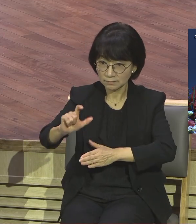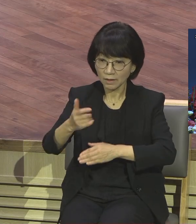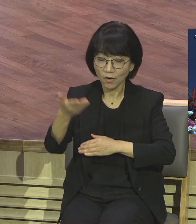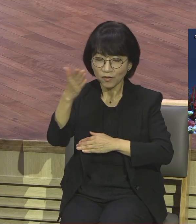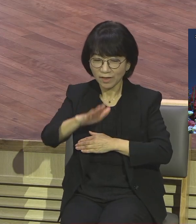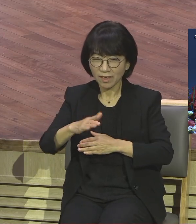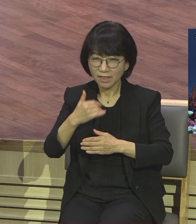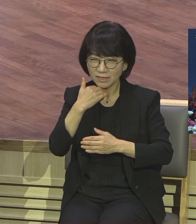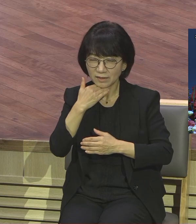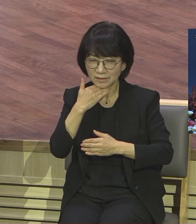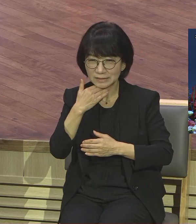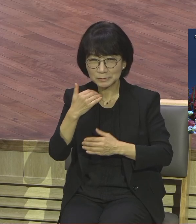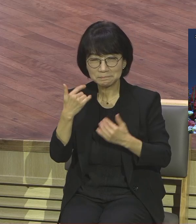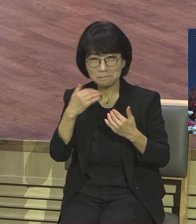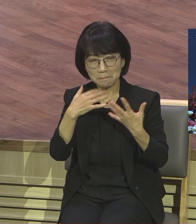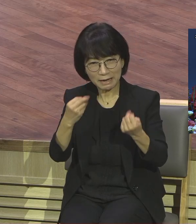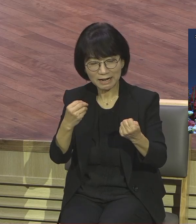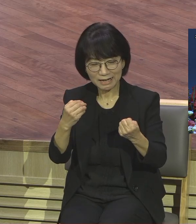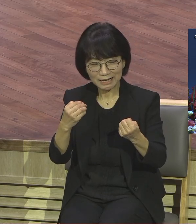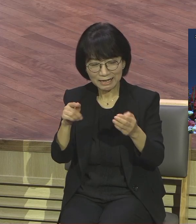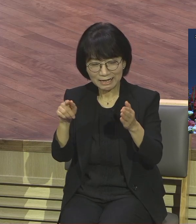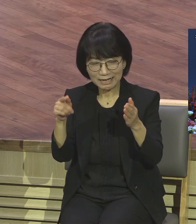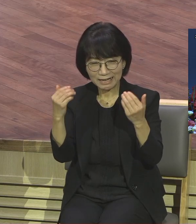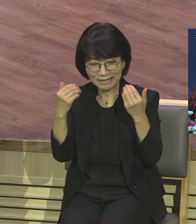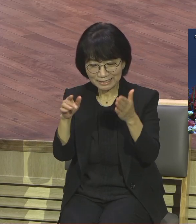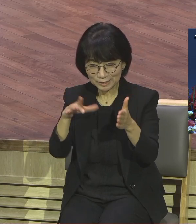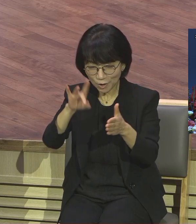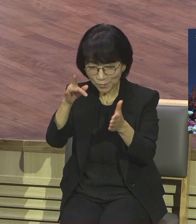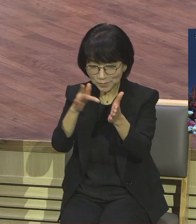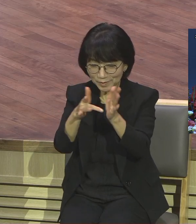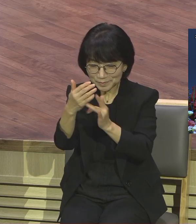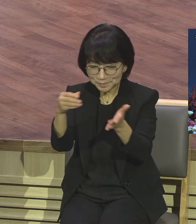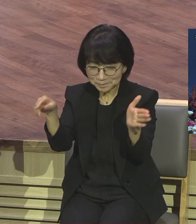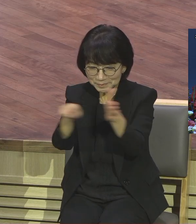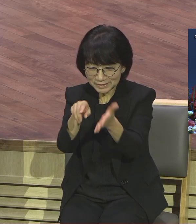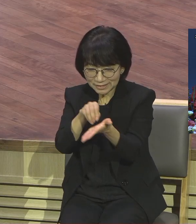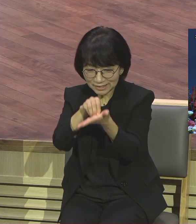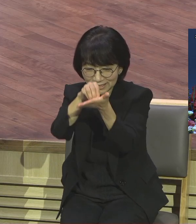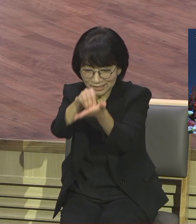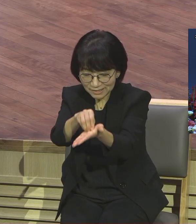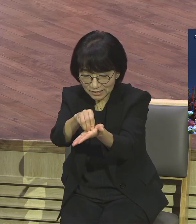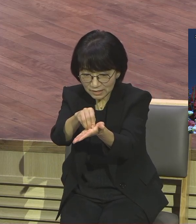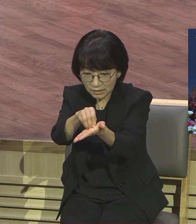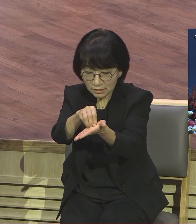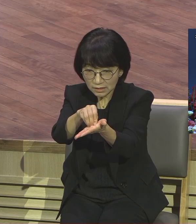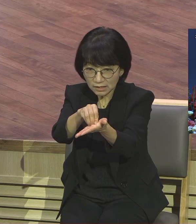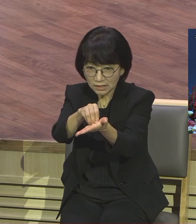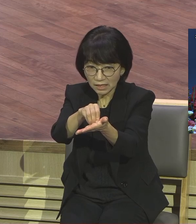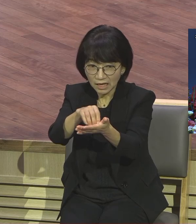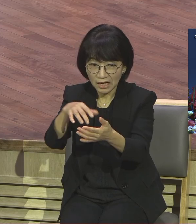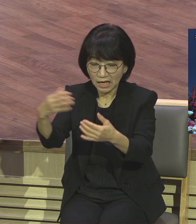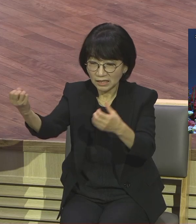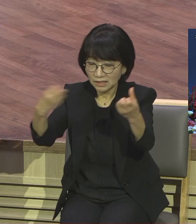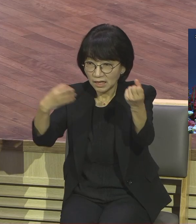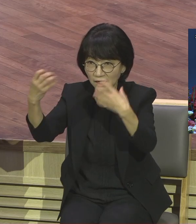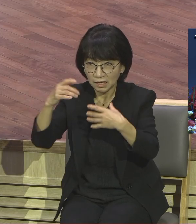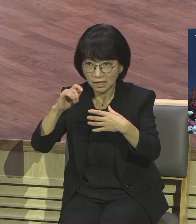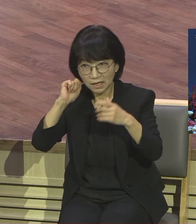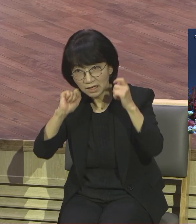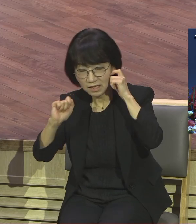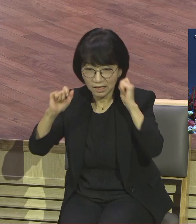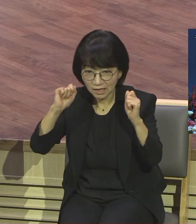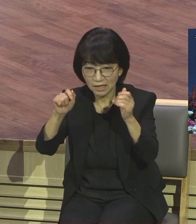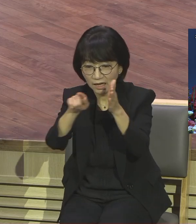넘어질지 몰라. 신학이 약하고 신앙이 약하고 믿음이 약하고 성경이 약해가지고 언제 무너질지 모른다. 왜? 체질이 옛날